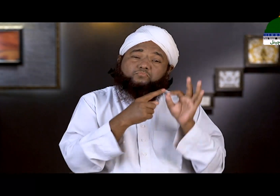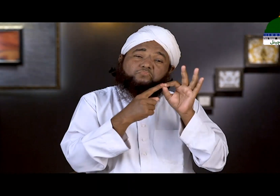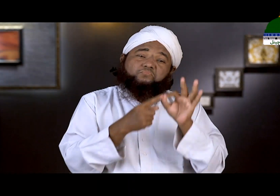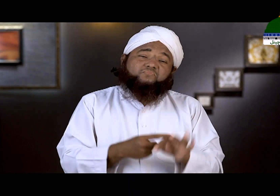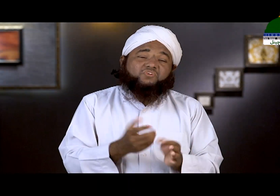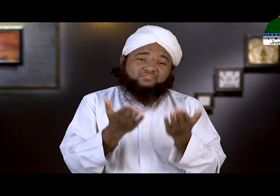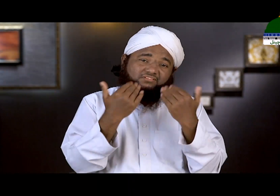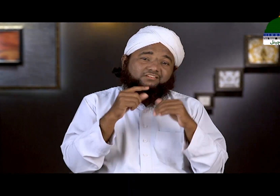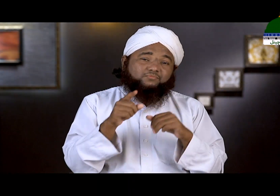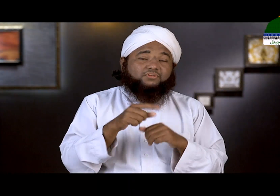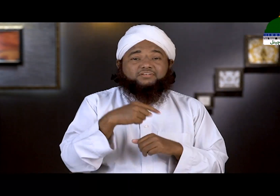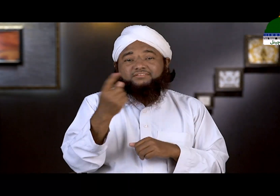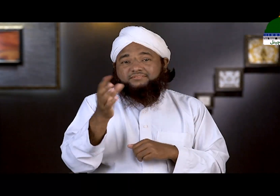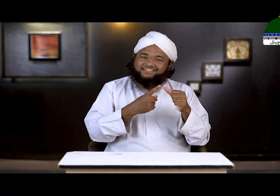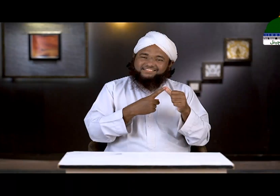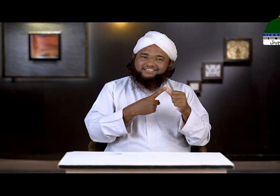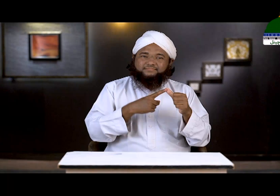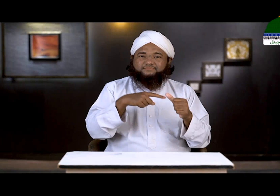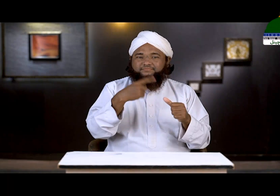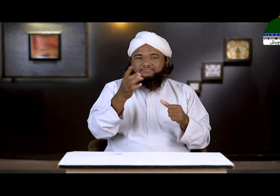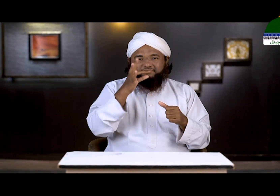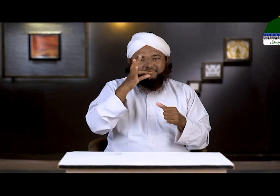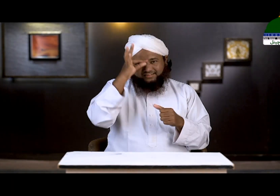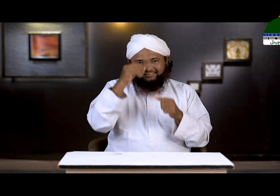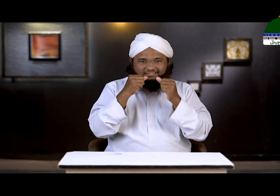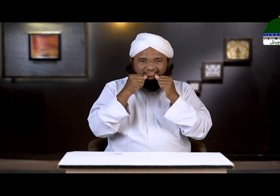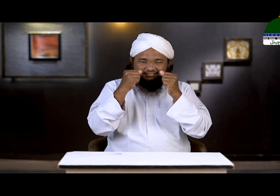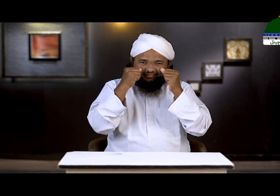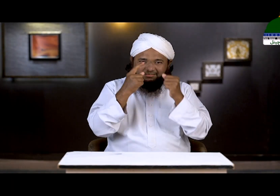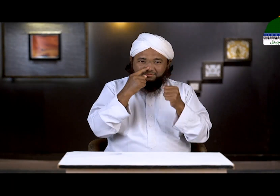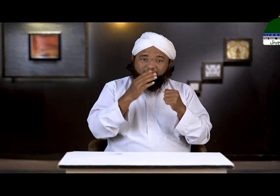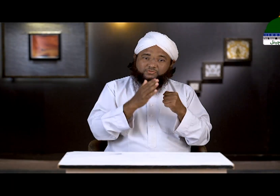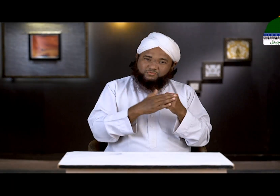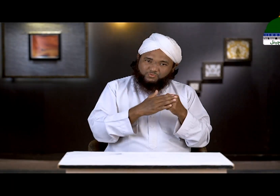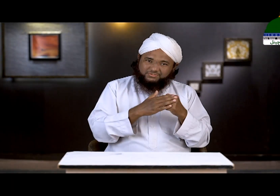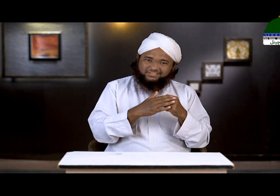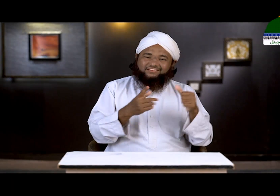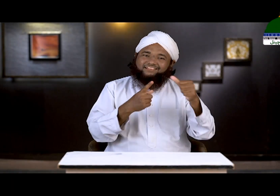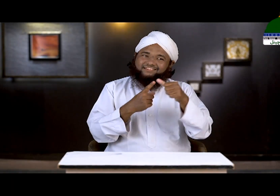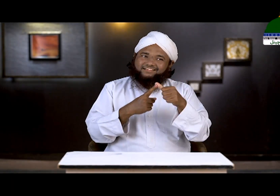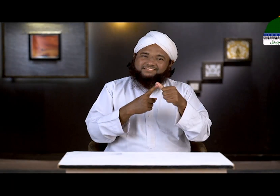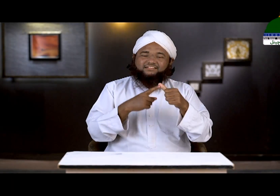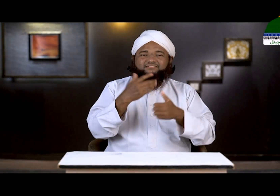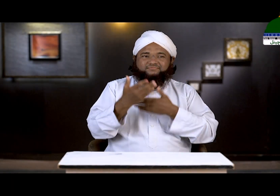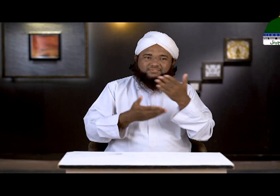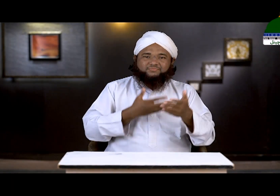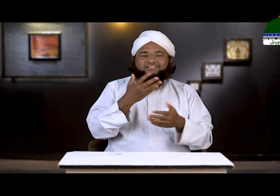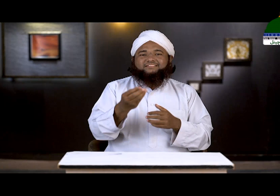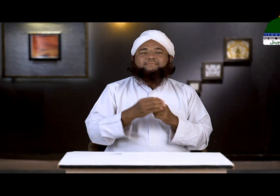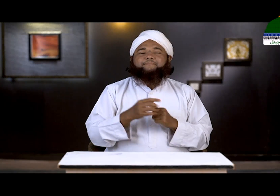روزے رکھنا پسند فرماتے تھے۔ ام المومنین حضرت عائشہ صدیقہ طیبہ طاہرہ رضی اللہ عنہا فرماتی ہیں،